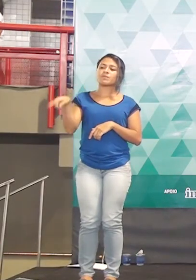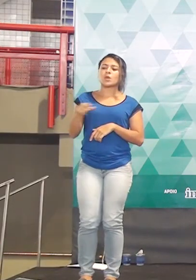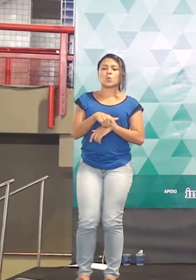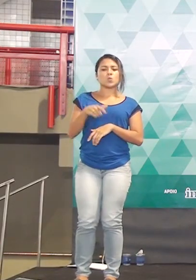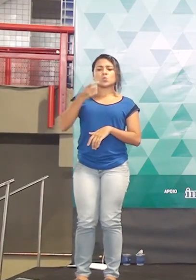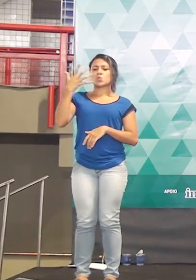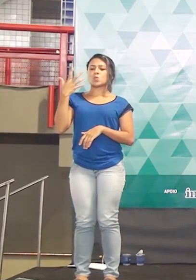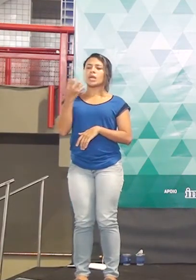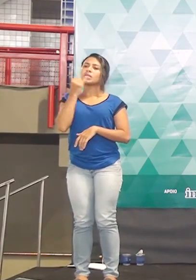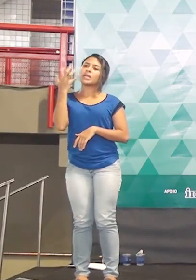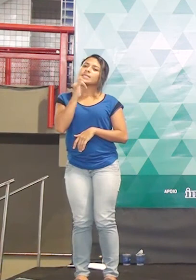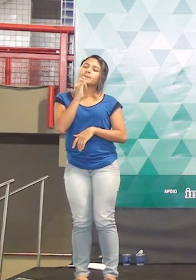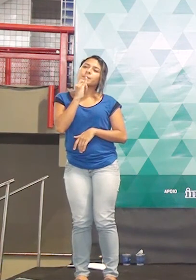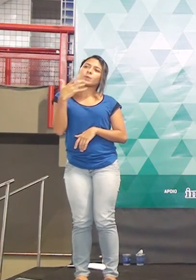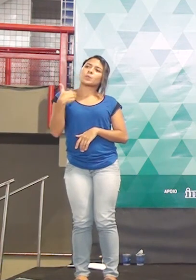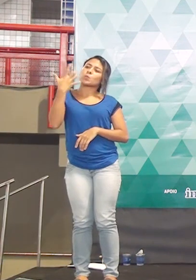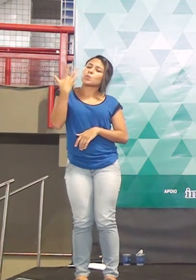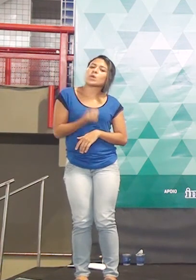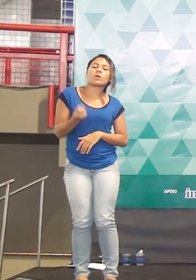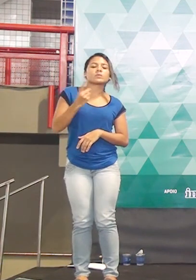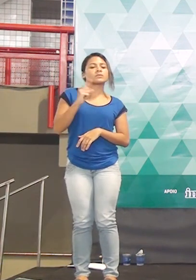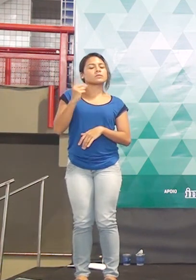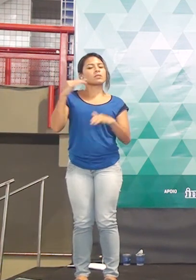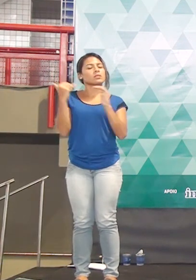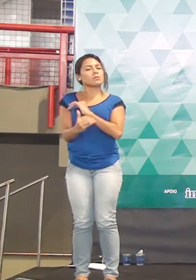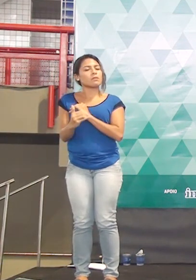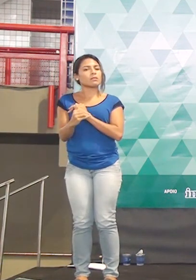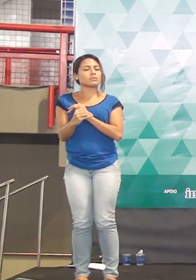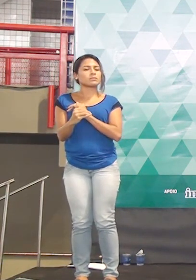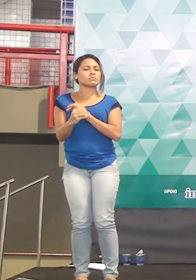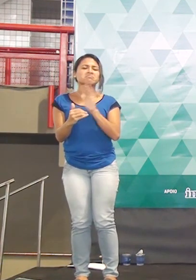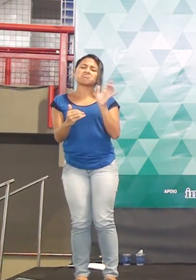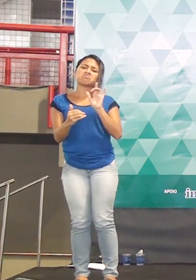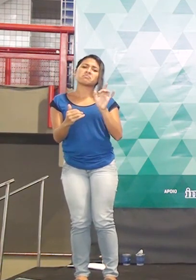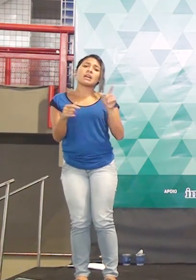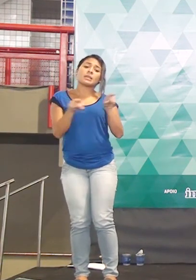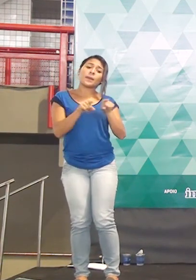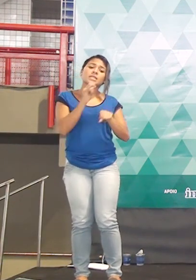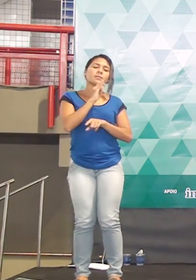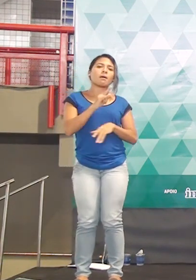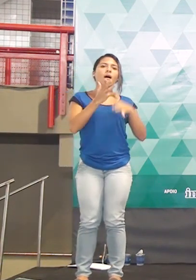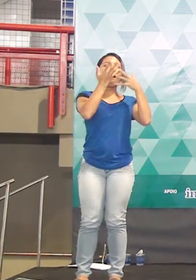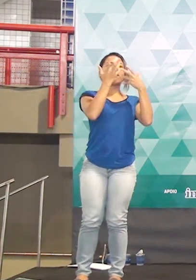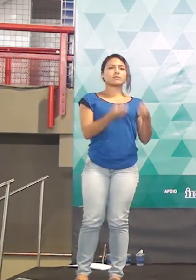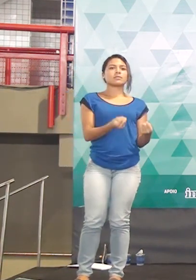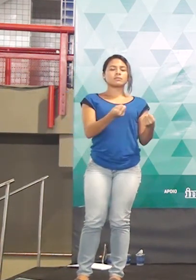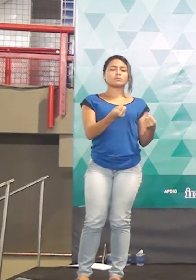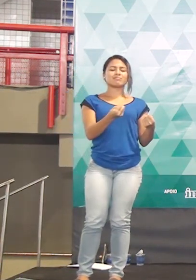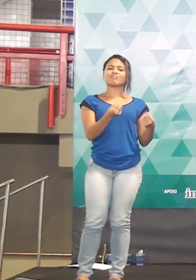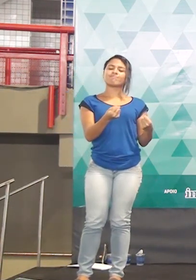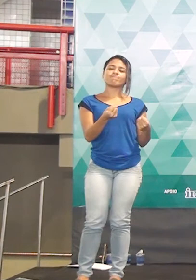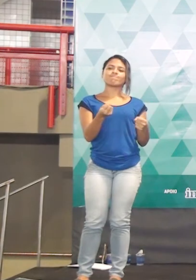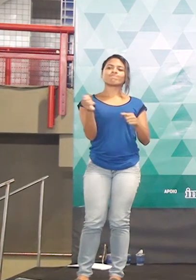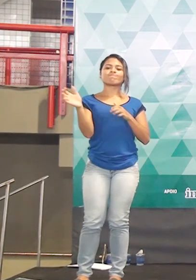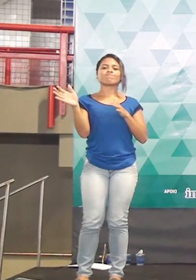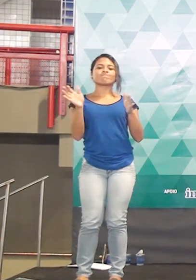favor. Como o texto é dissertativo e argumentativo, você tem que ter um posicionamento claro para o leitor.